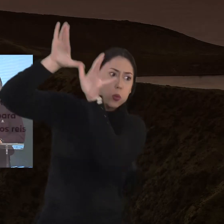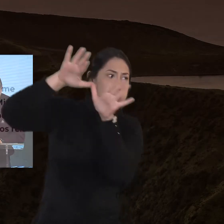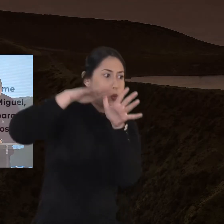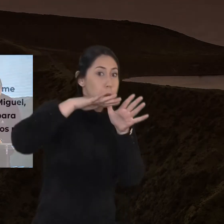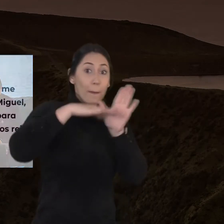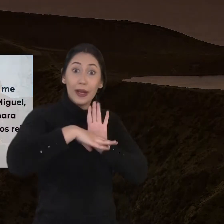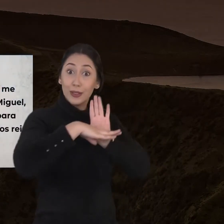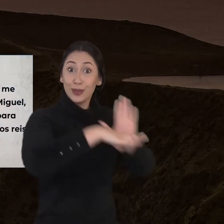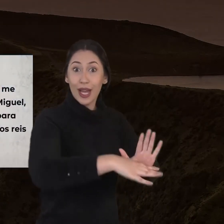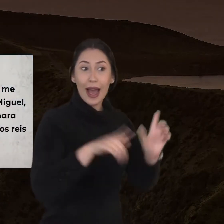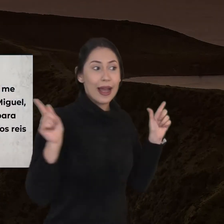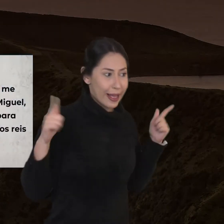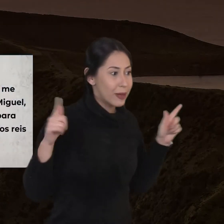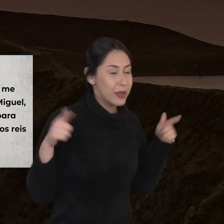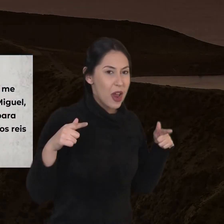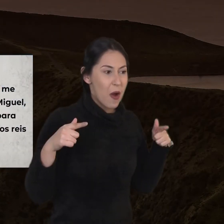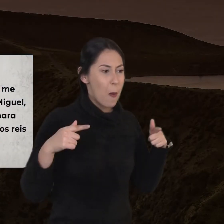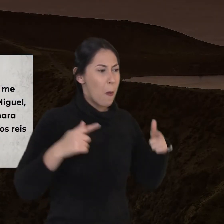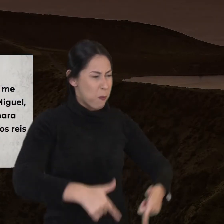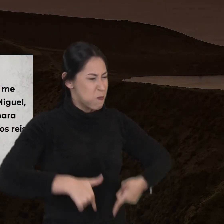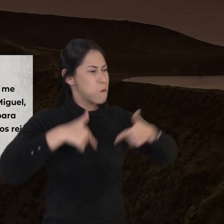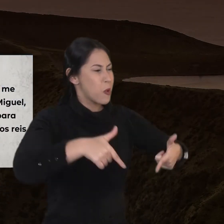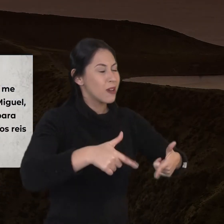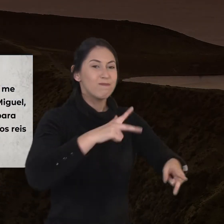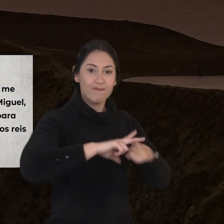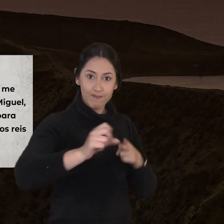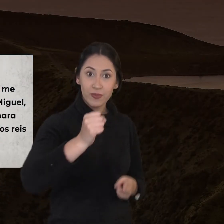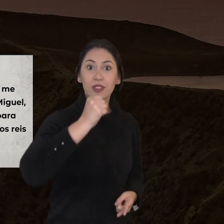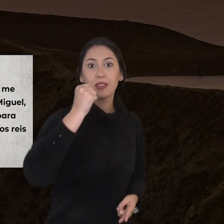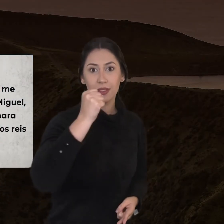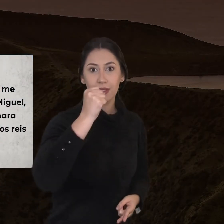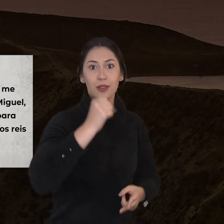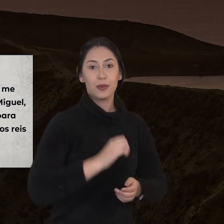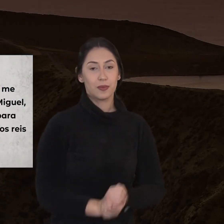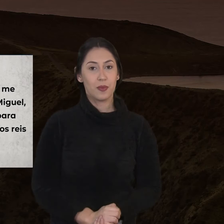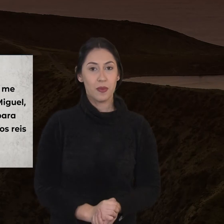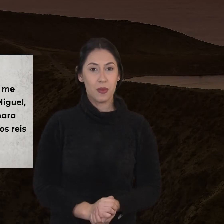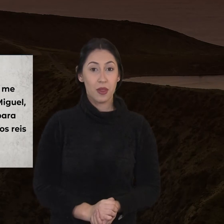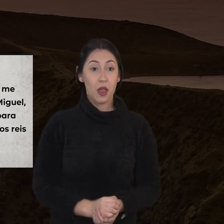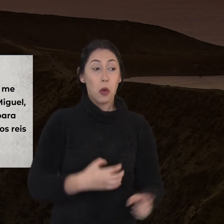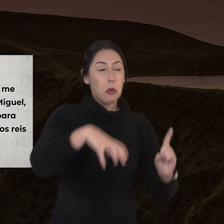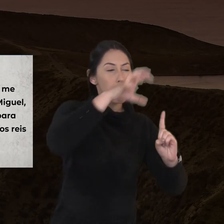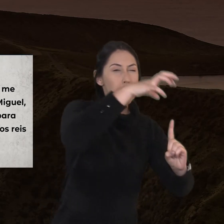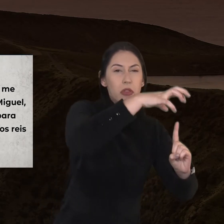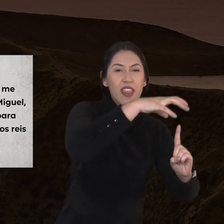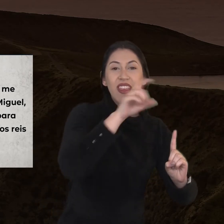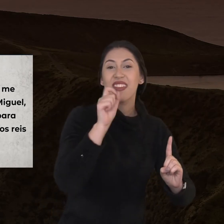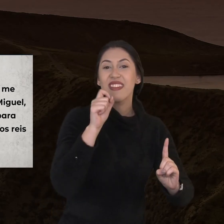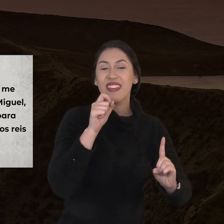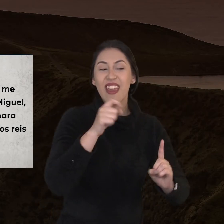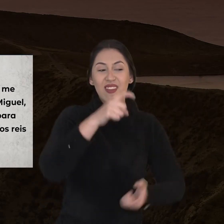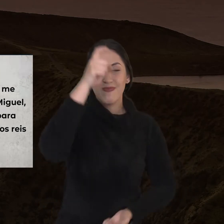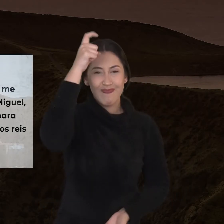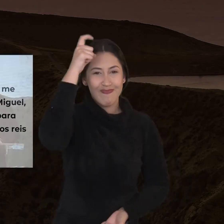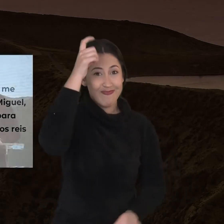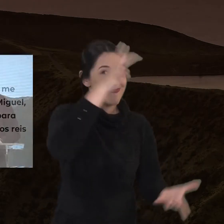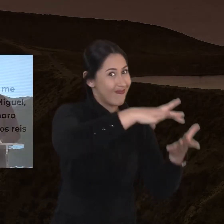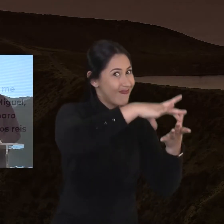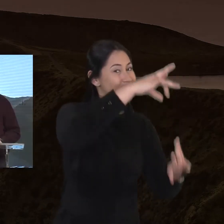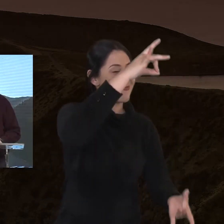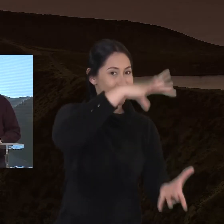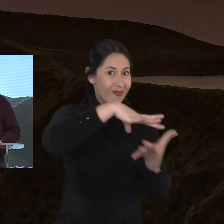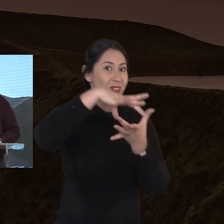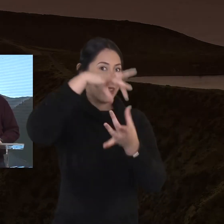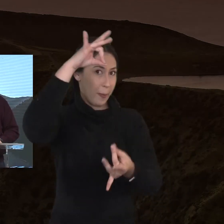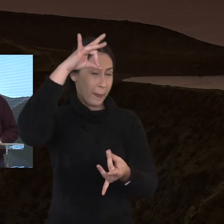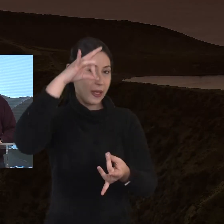eu obtive vitória sobre os reis da pérsia sobre os reis da pérsia quer dizer sobre os príncipes da pérsia havia